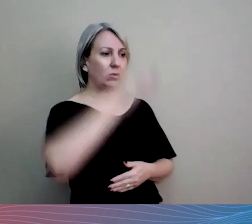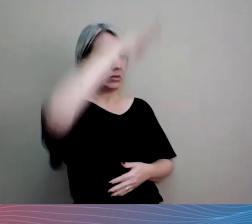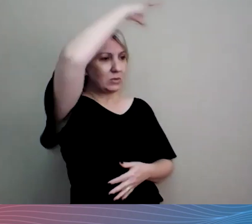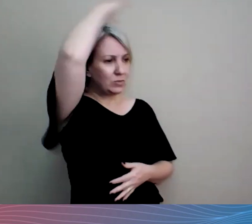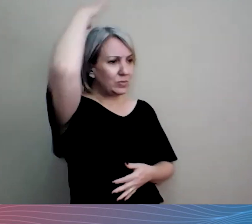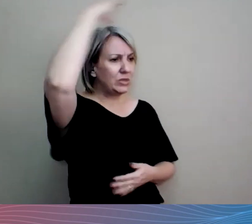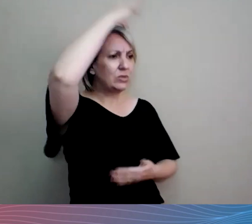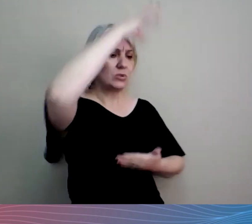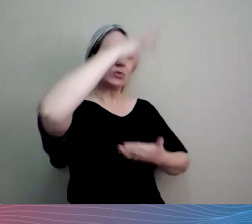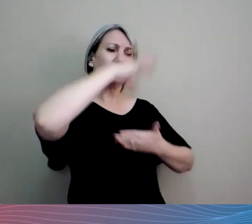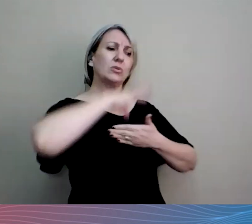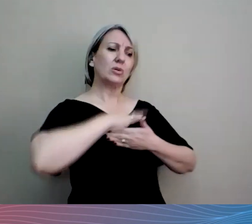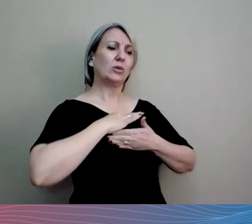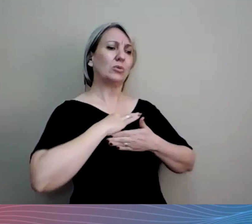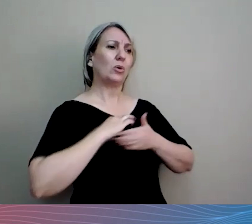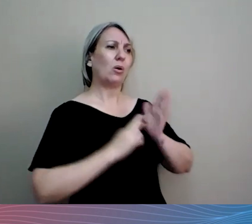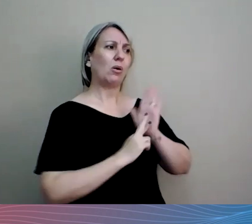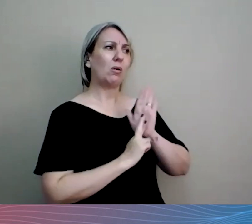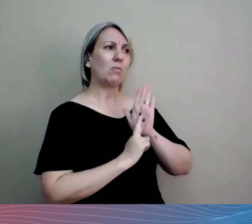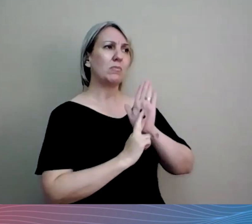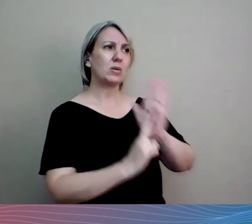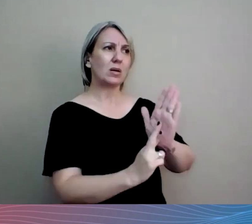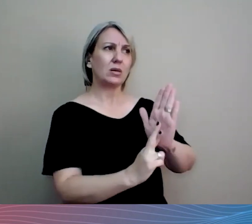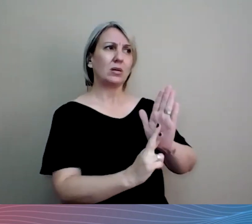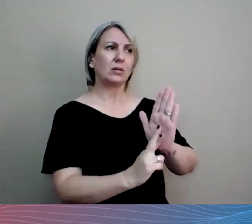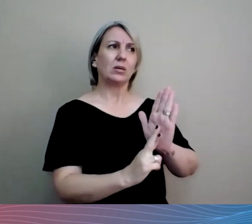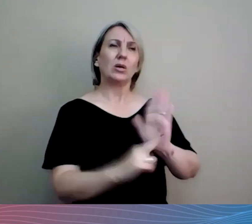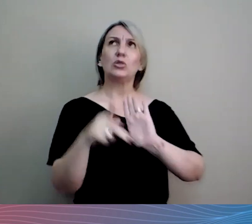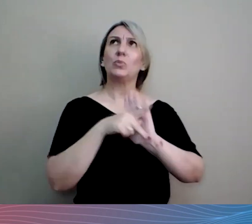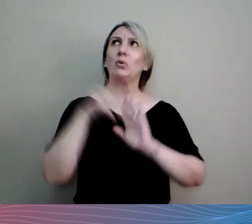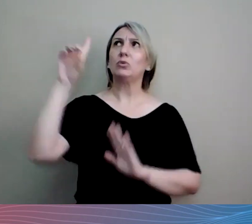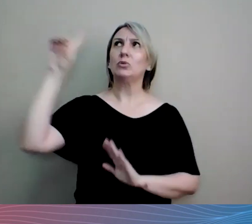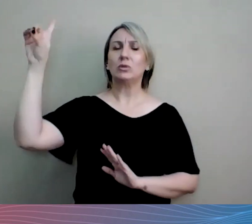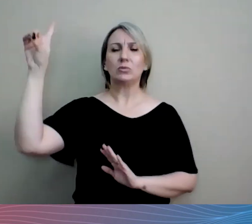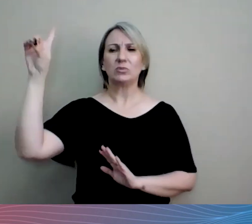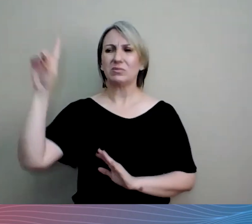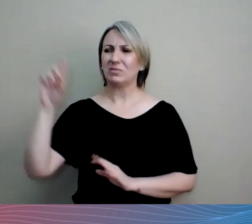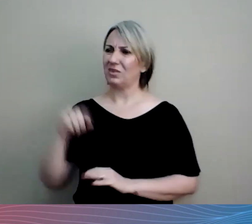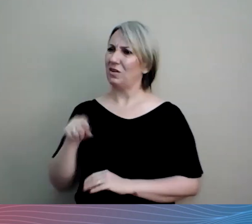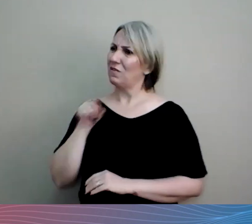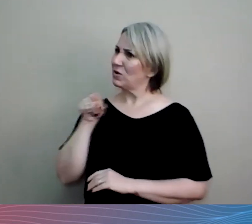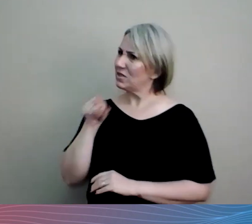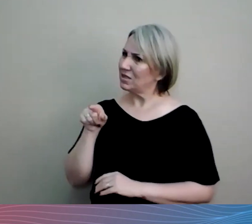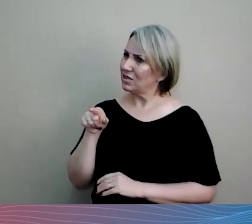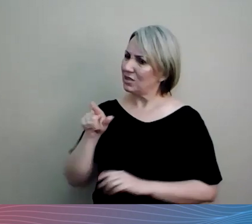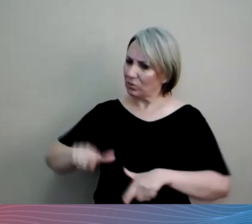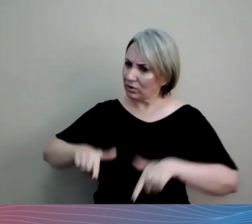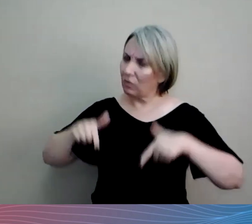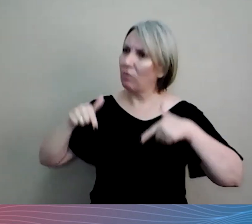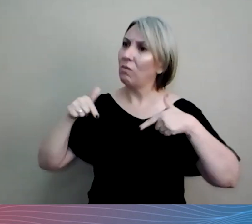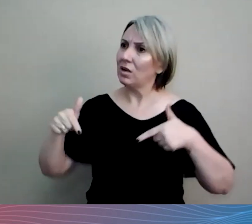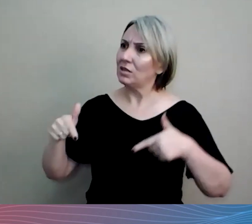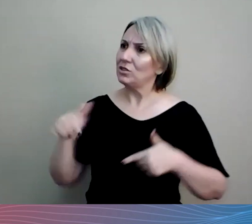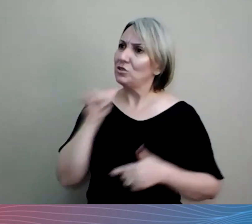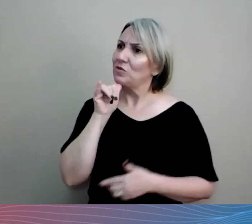Deus. Eu falei, você não tem coragem de dizer que Cristo está em você? Não, é o Espírito Santo como representante de Deus. Quer